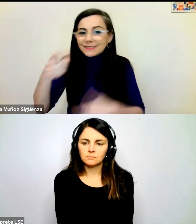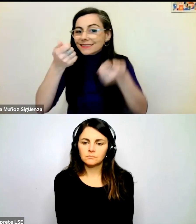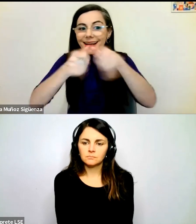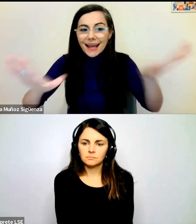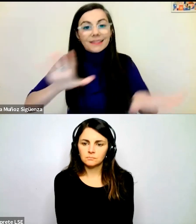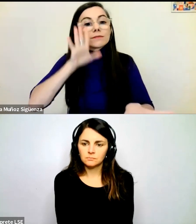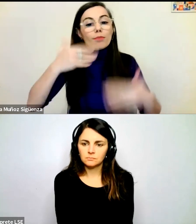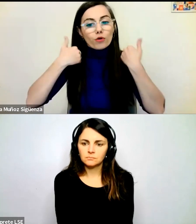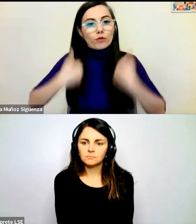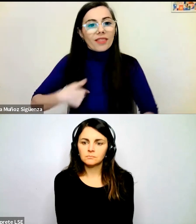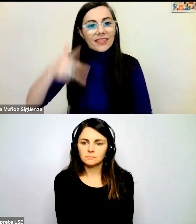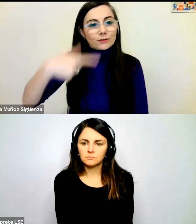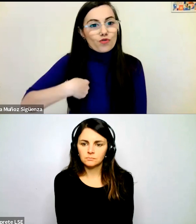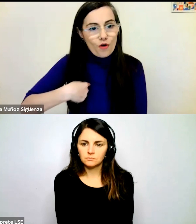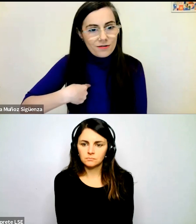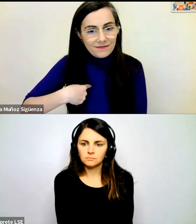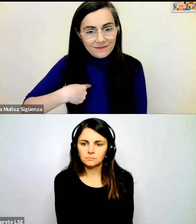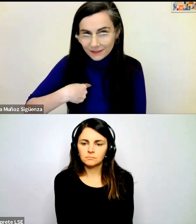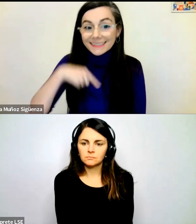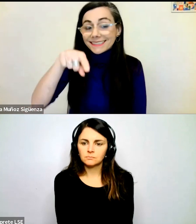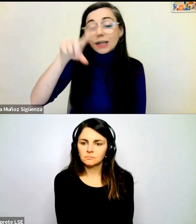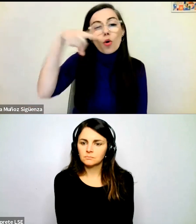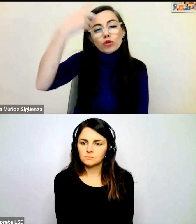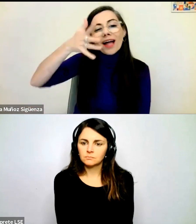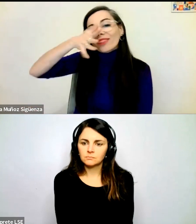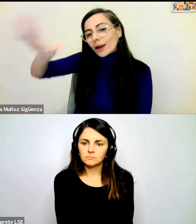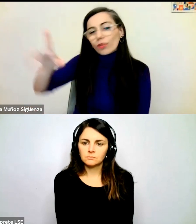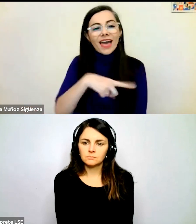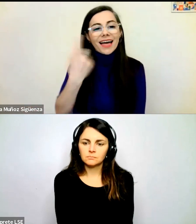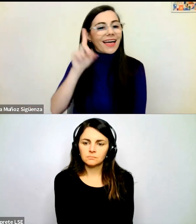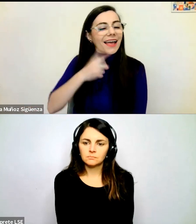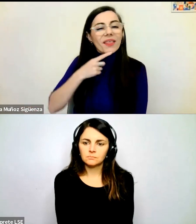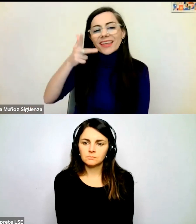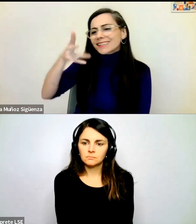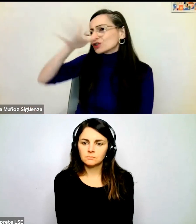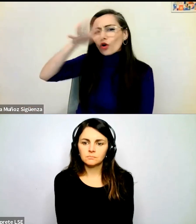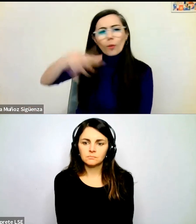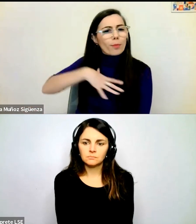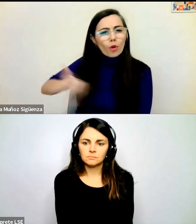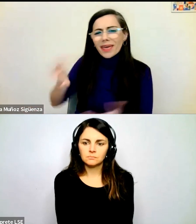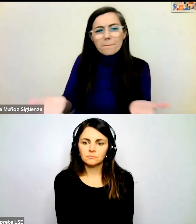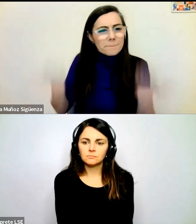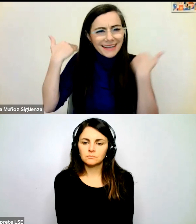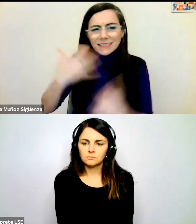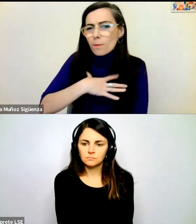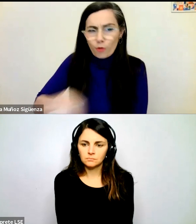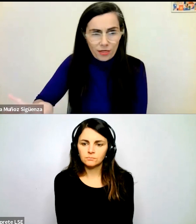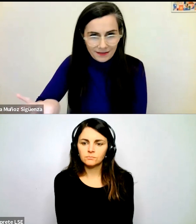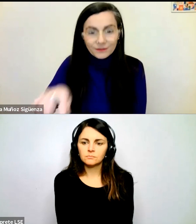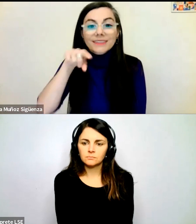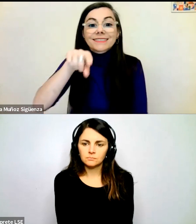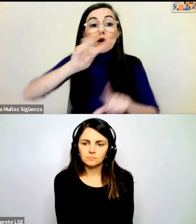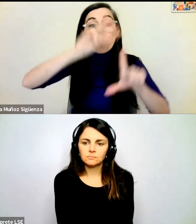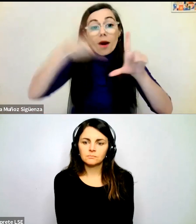juicio. Previamente cuenta con una serie de recursos gratuitos con los cuales puede utilizar para realizar